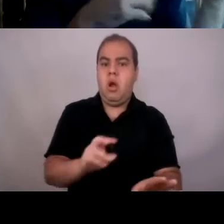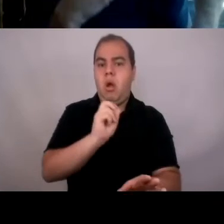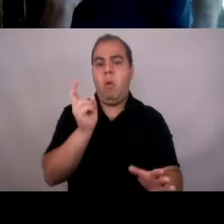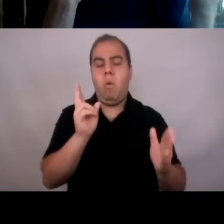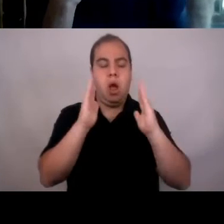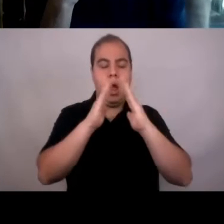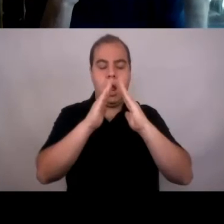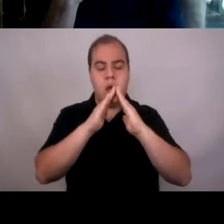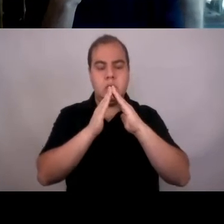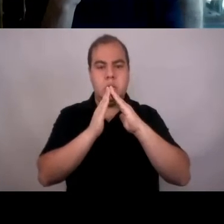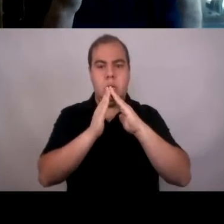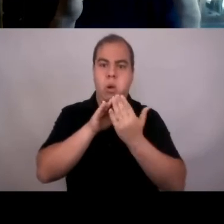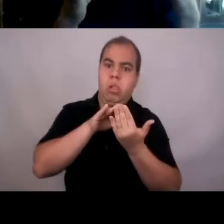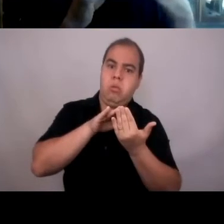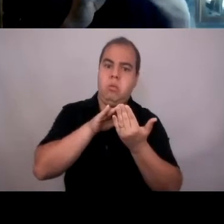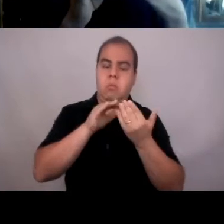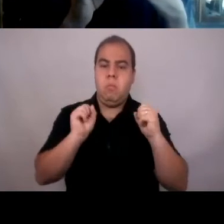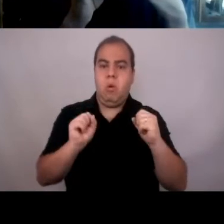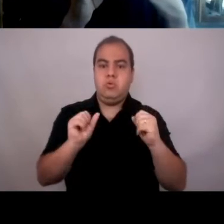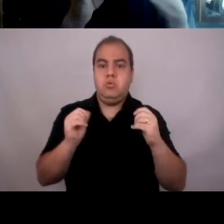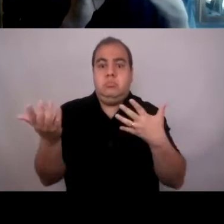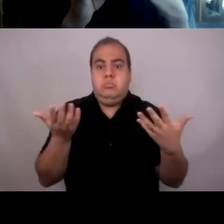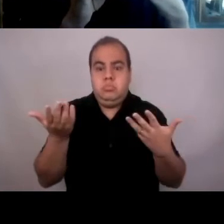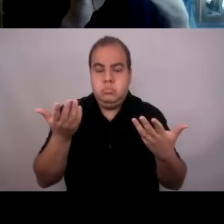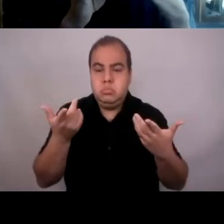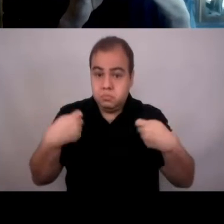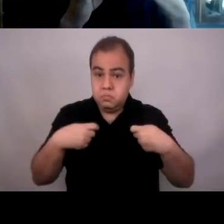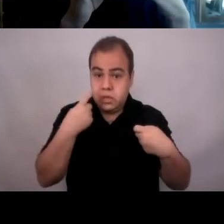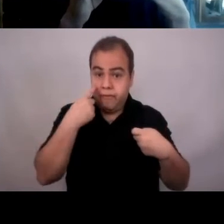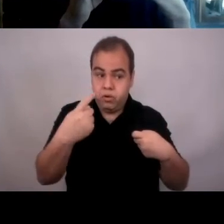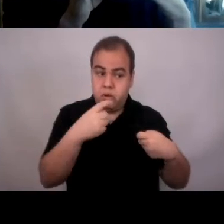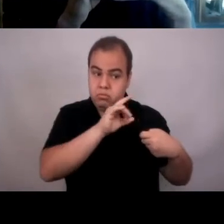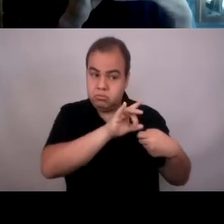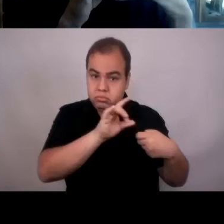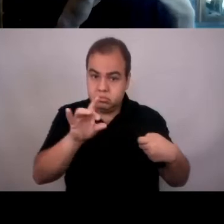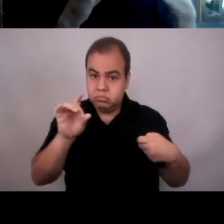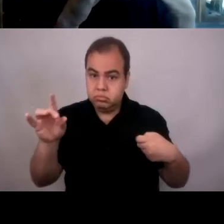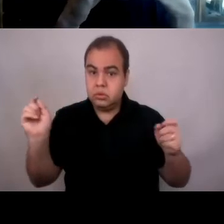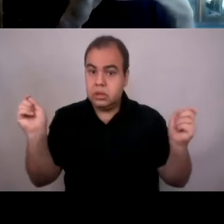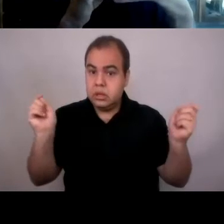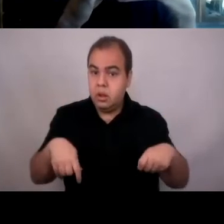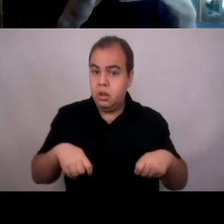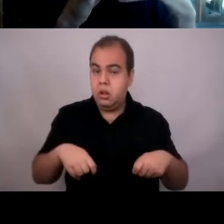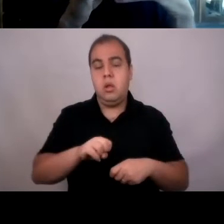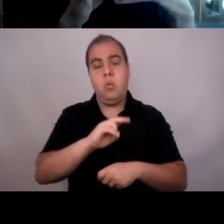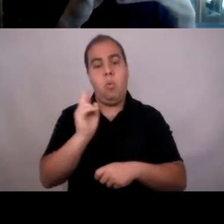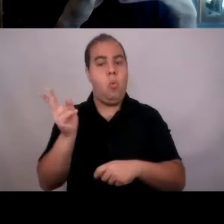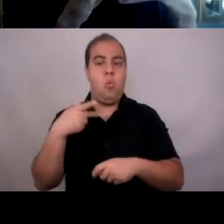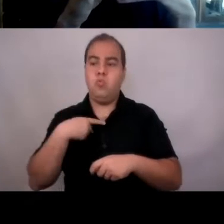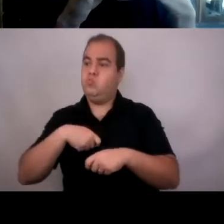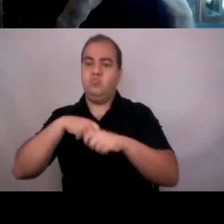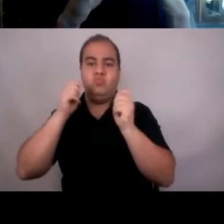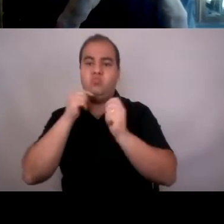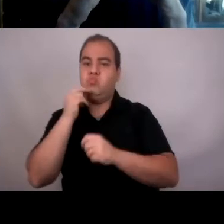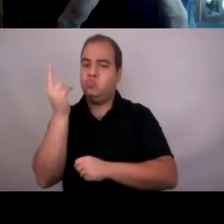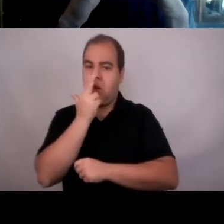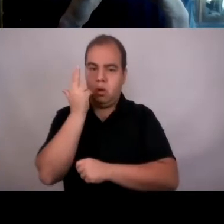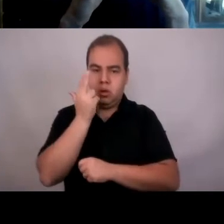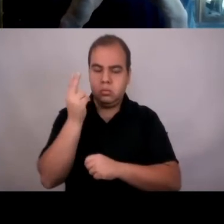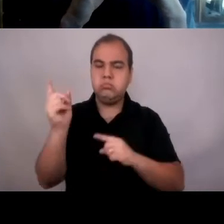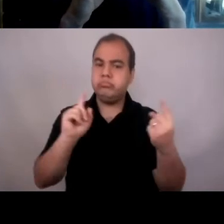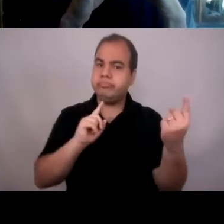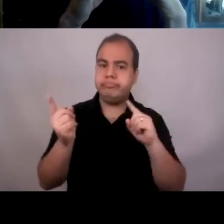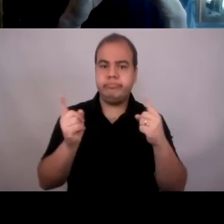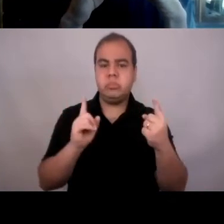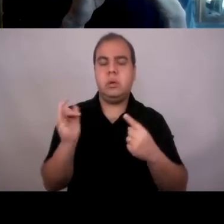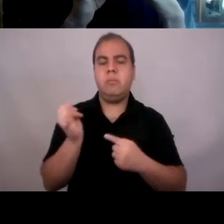poderia comprometer uma estrutura, né? Então, nessa situação, é muito importante a gente saber